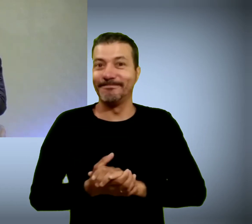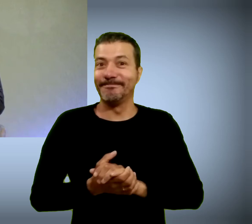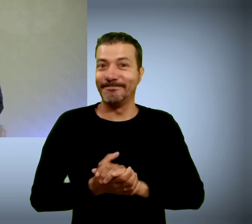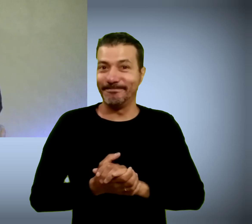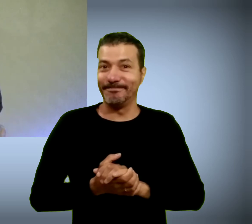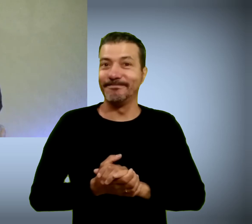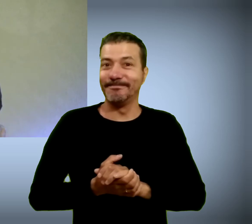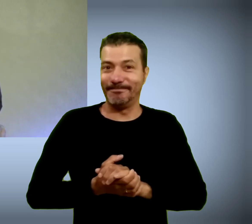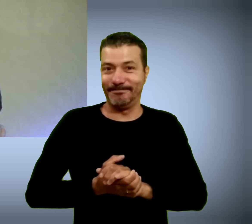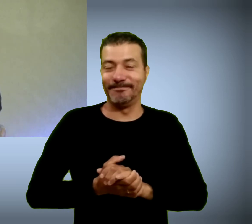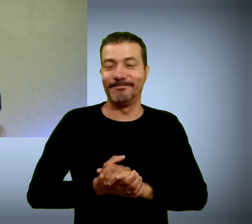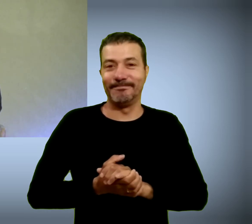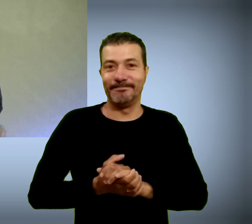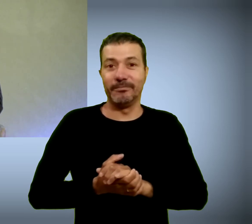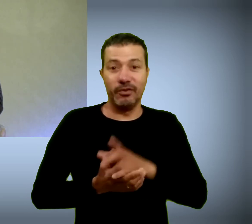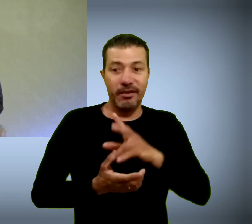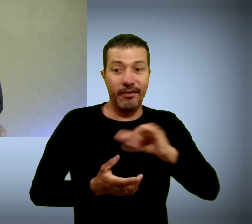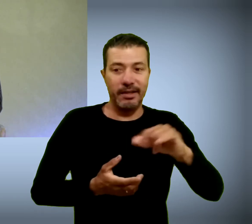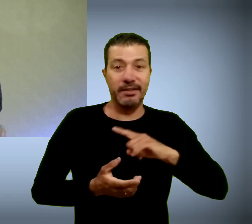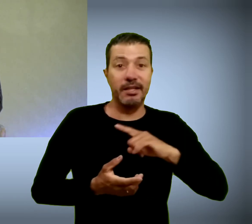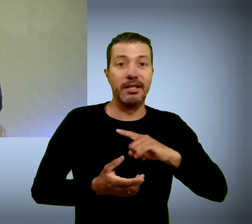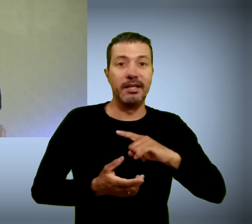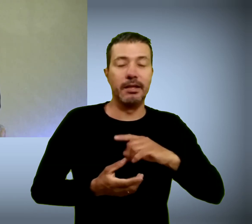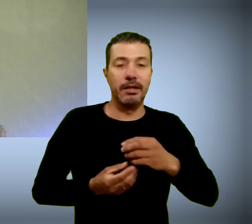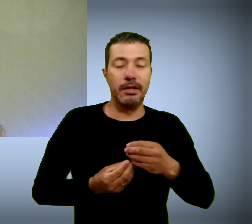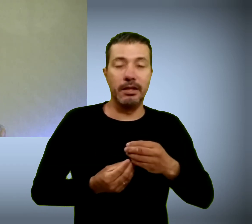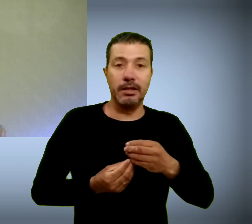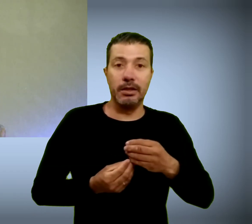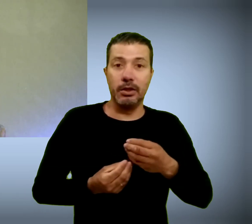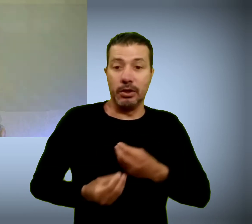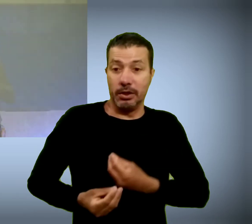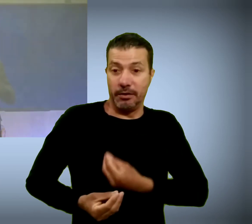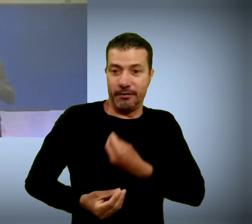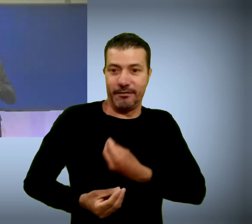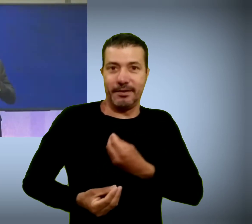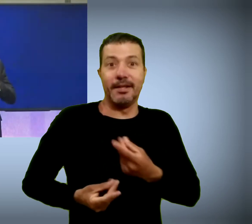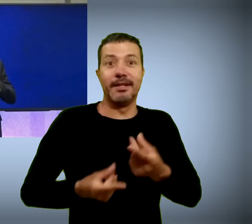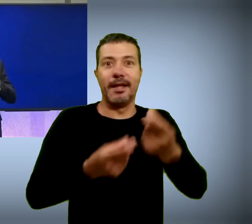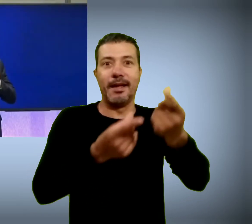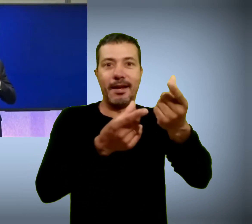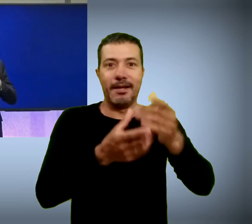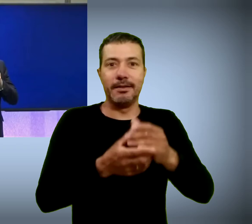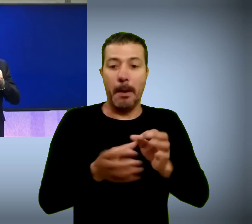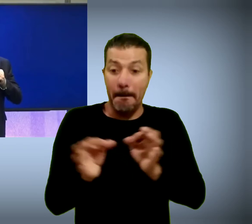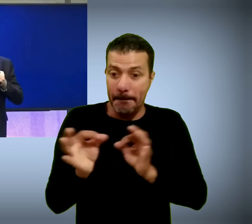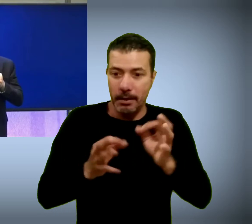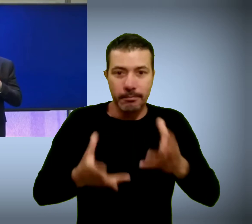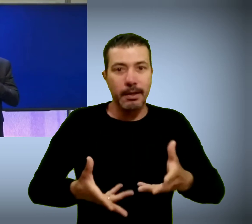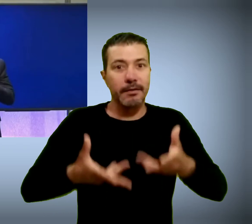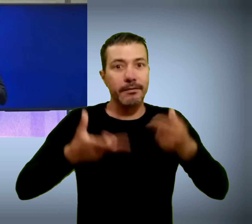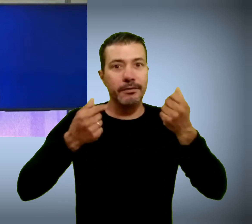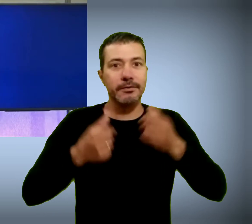você vai ter de novo direito à vida eterna. Esse é o plano. Plano